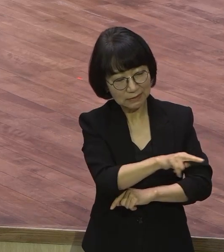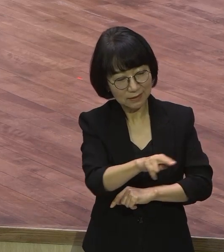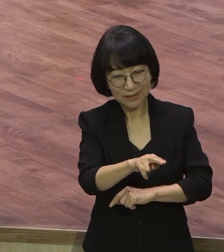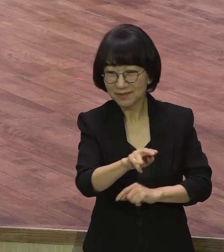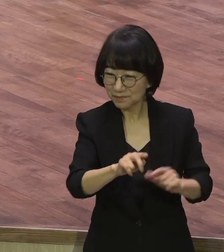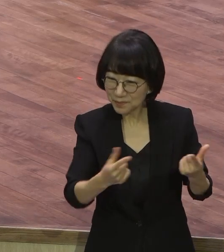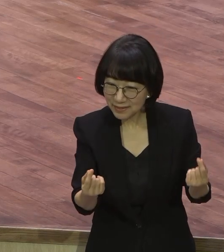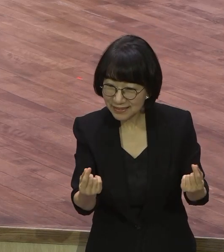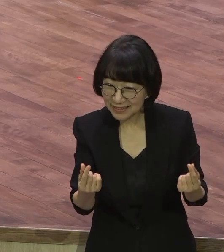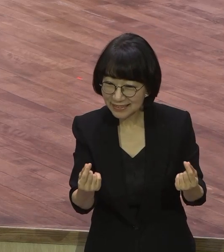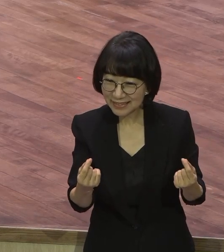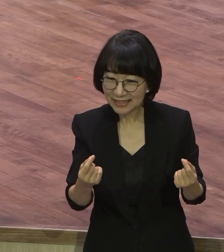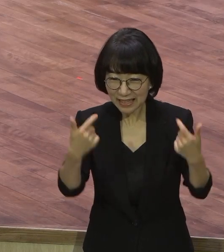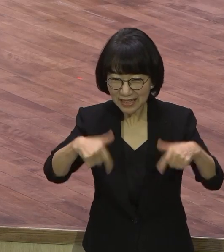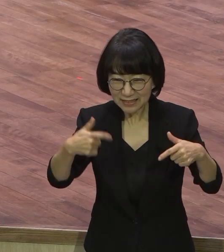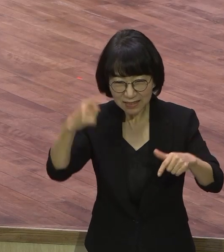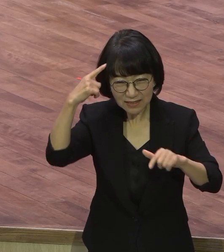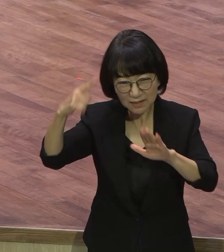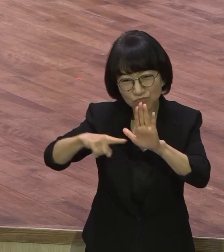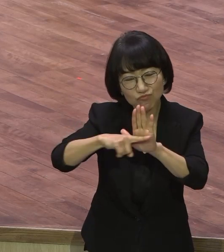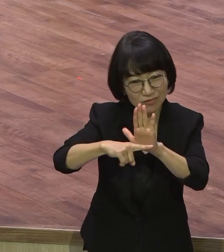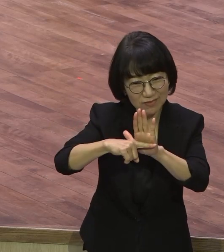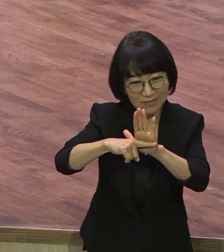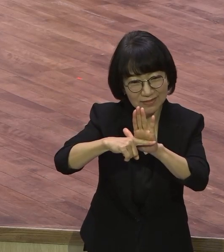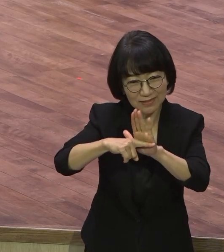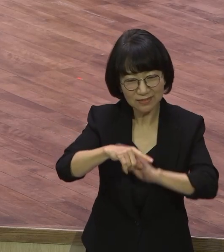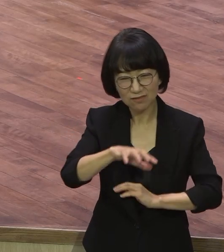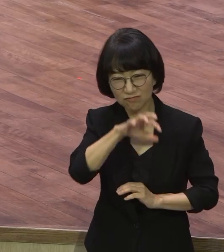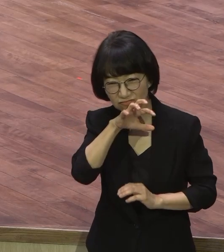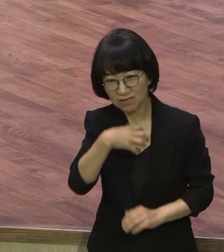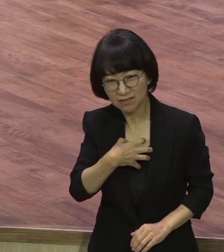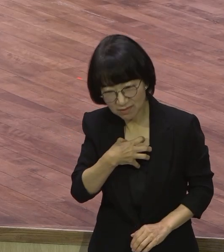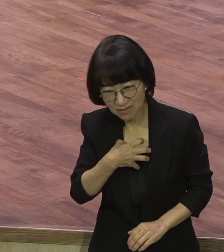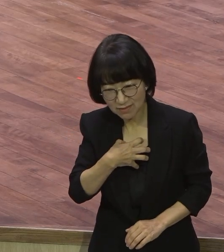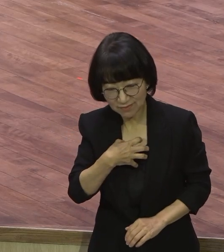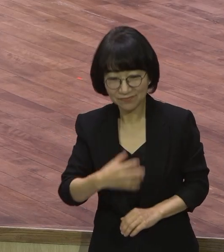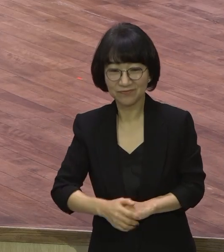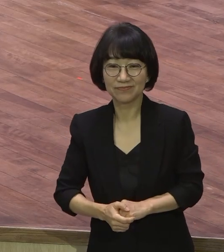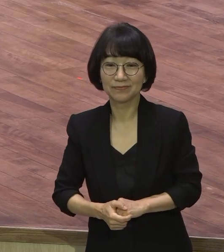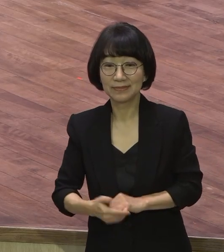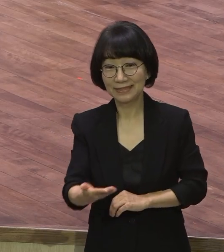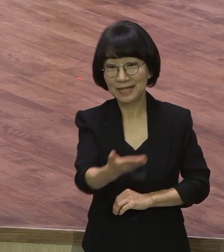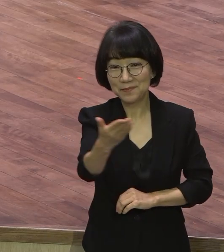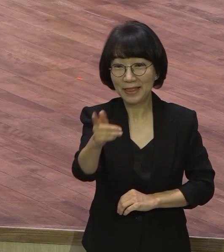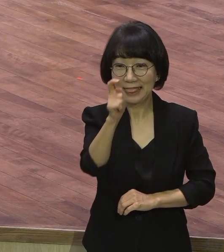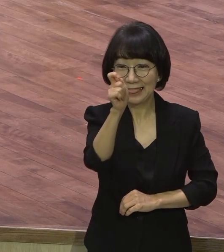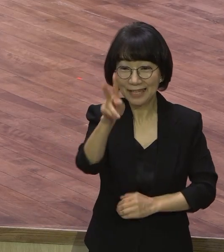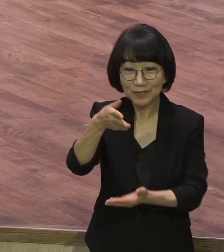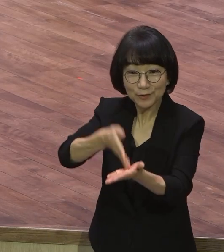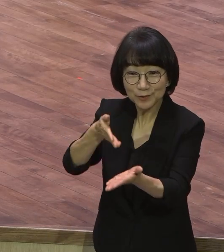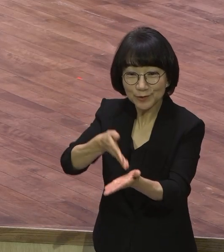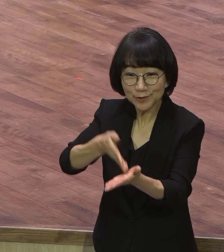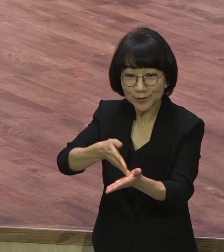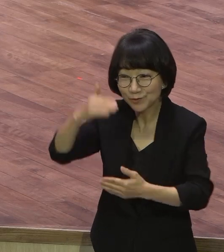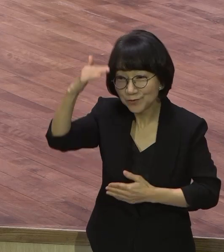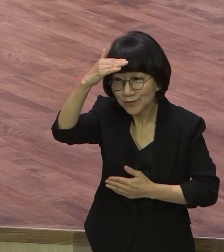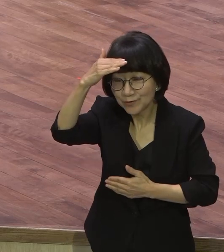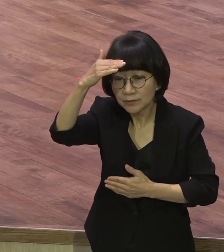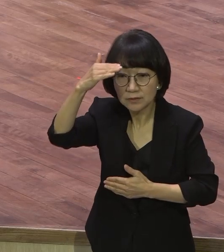창세기 3장의 모습이 다 부정적이에요. 여러분 뉴스 보면서 긍정적인 거 보았습니까.